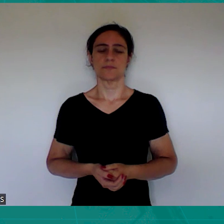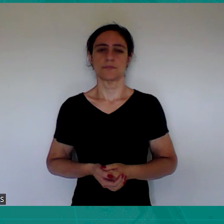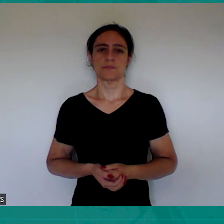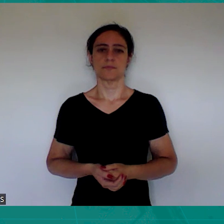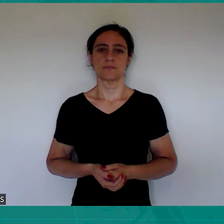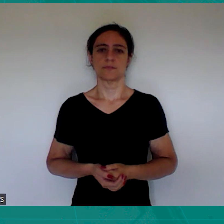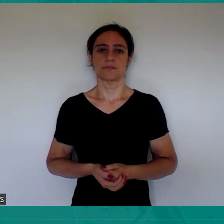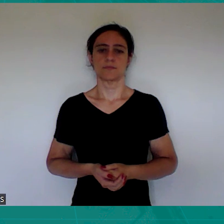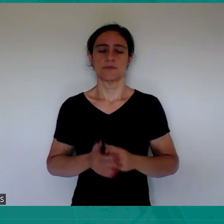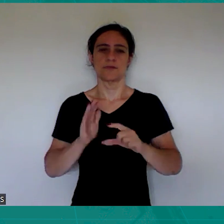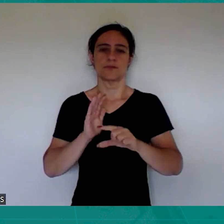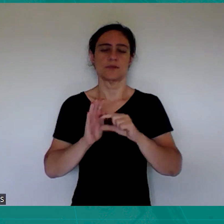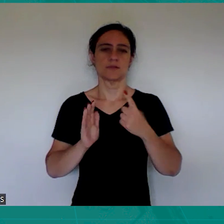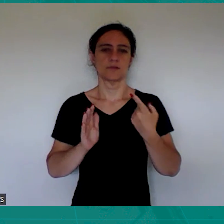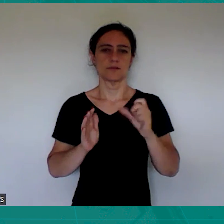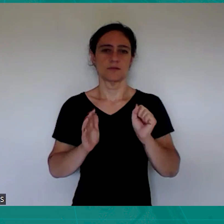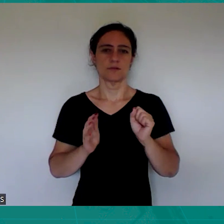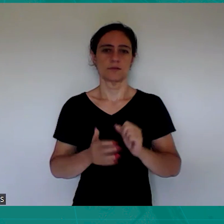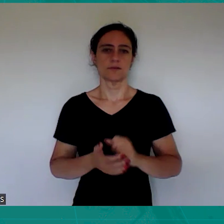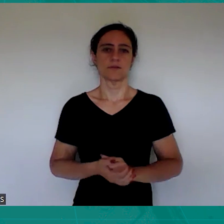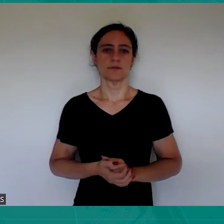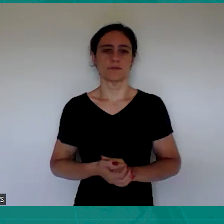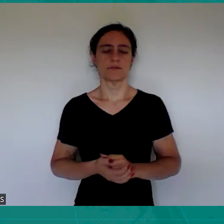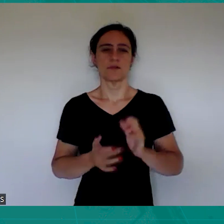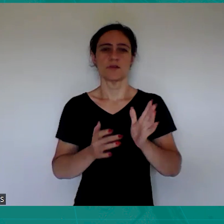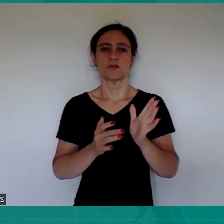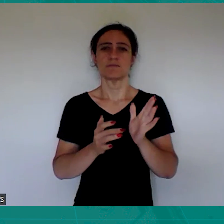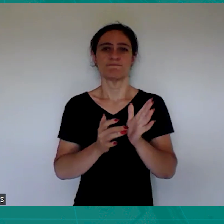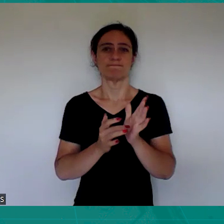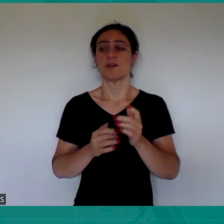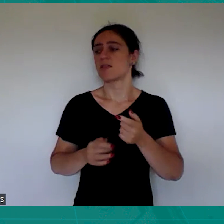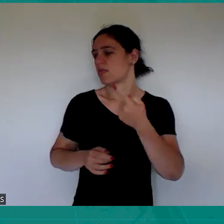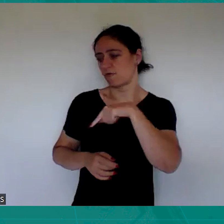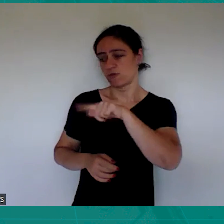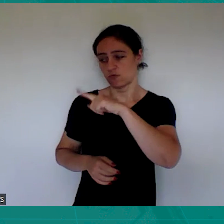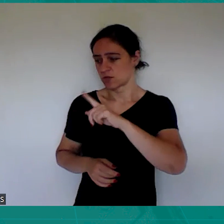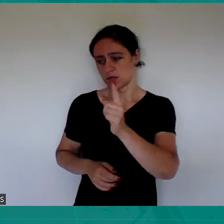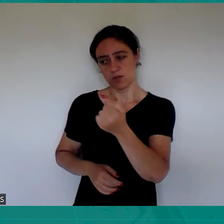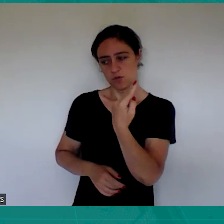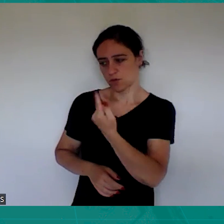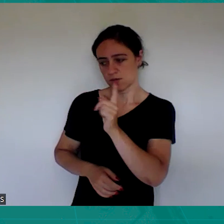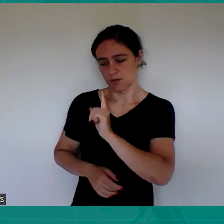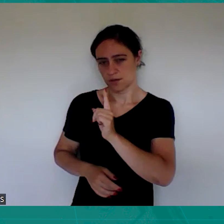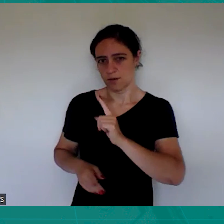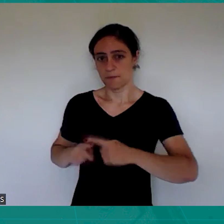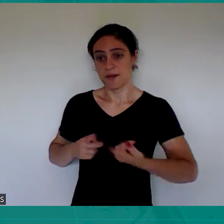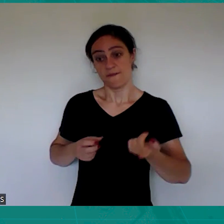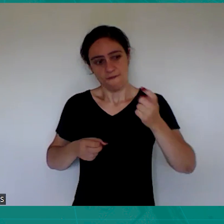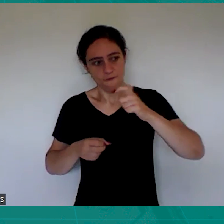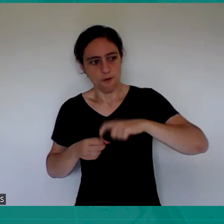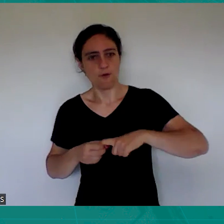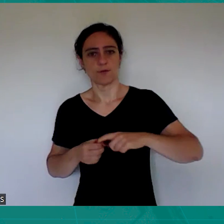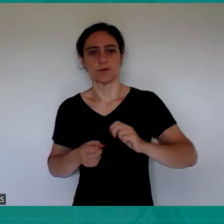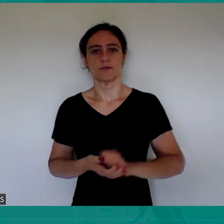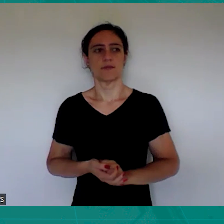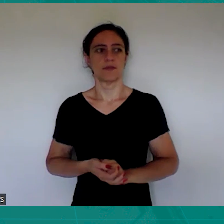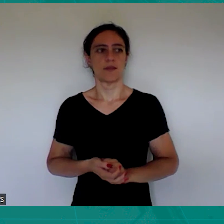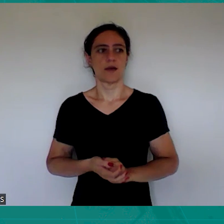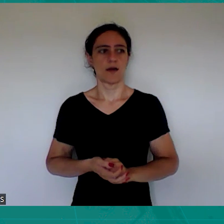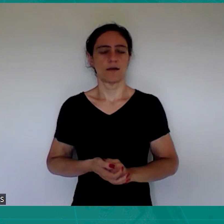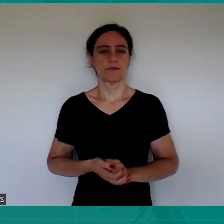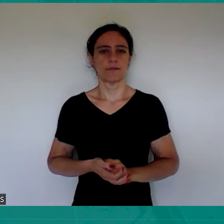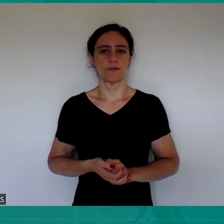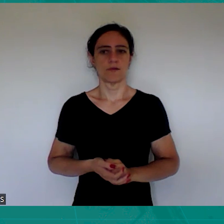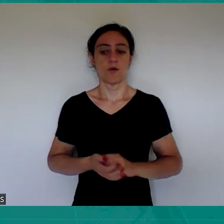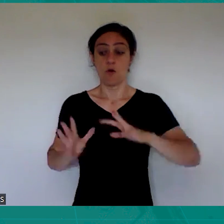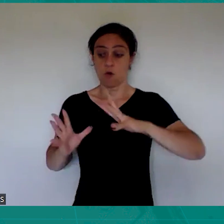versículo 18 e 19, vamos lá. Não vos deixarei órfãos, voltarei para vós outros. Ainda por um pouco o mundo não me verá mais,